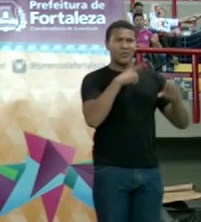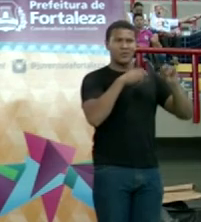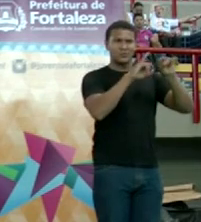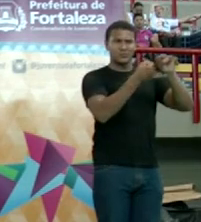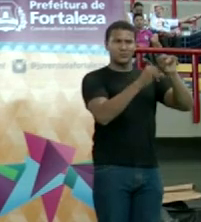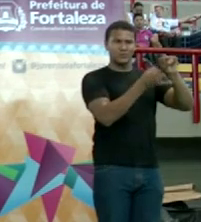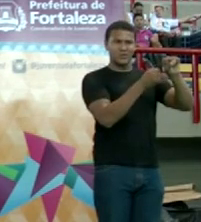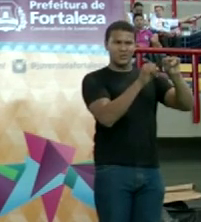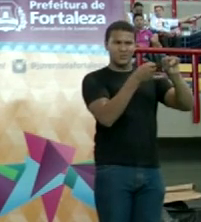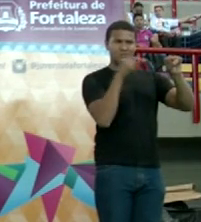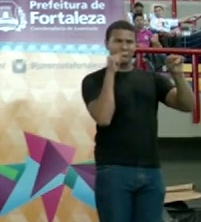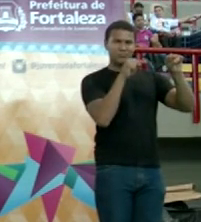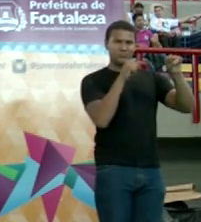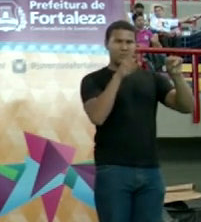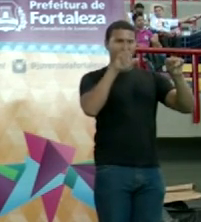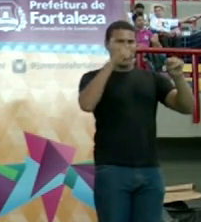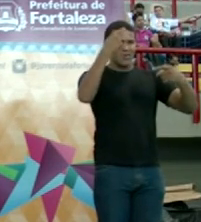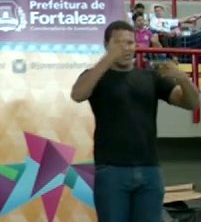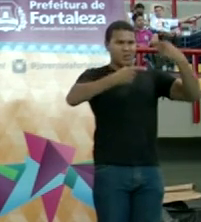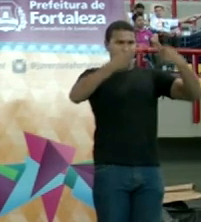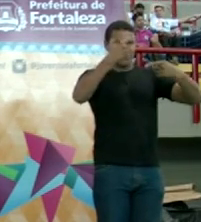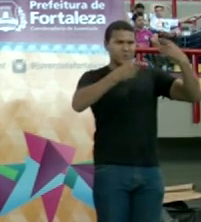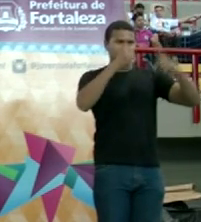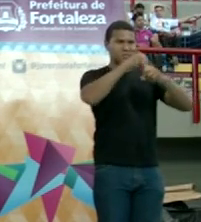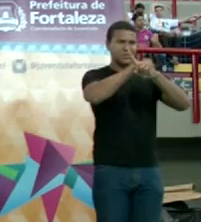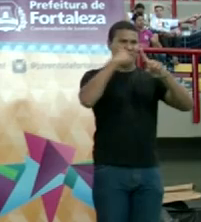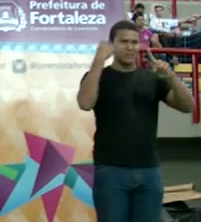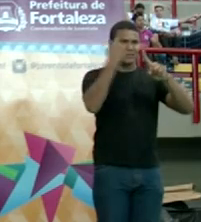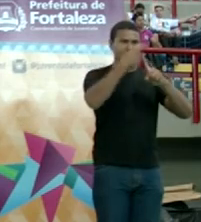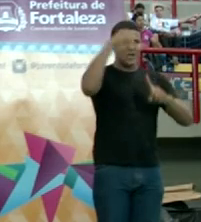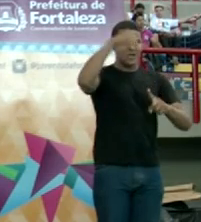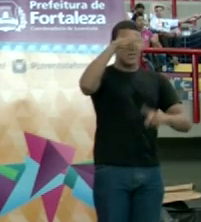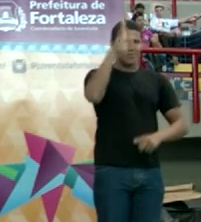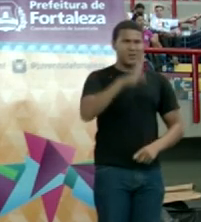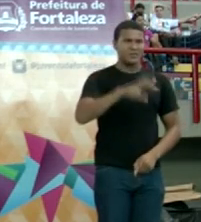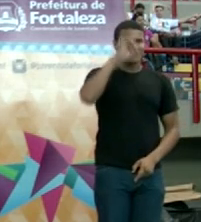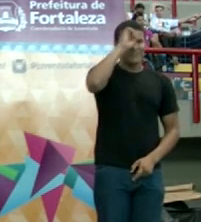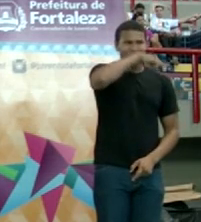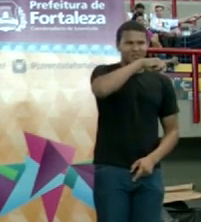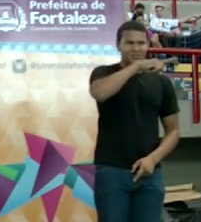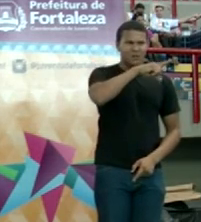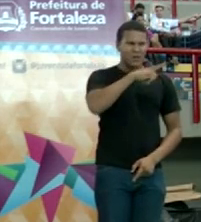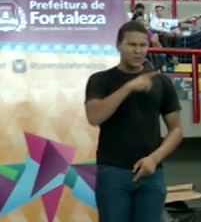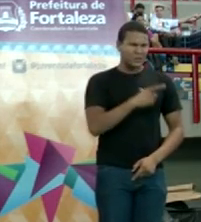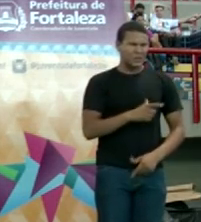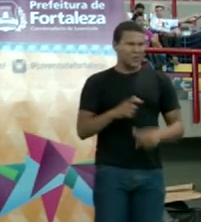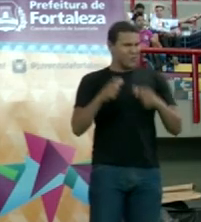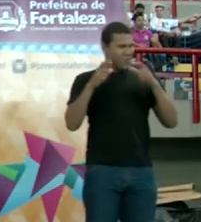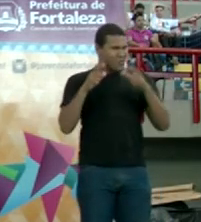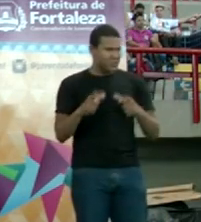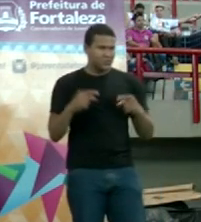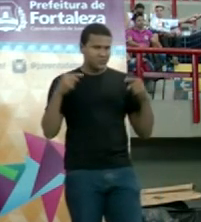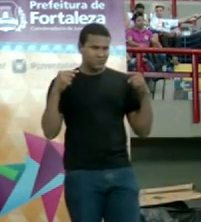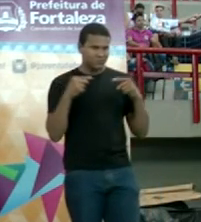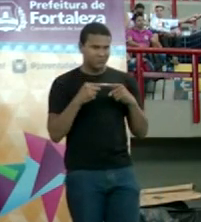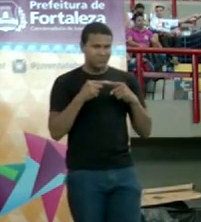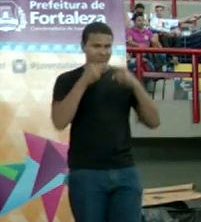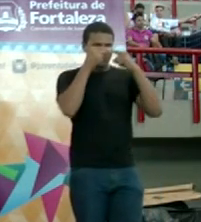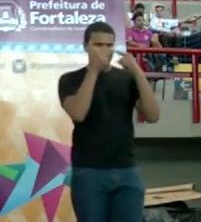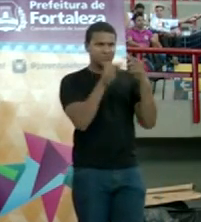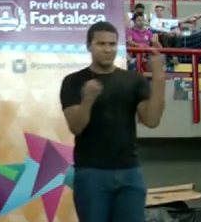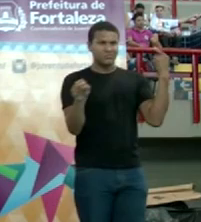A situação da política brasileira está muito delicada. Eu não posso dizer onde